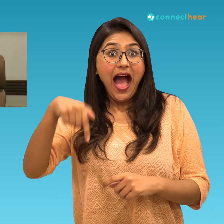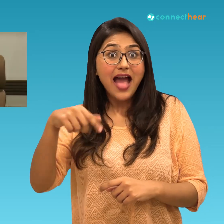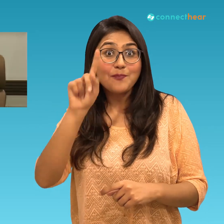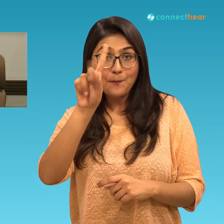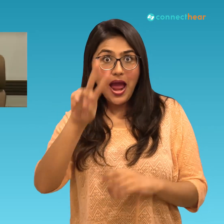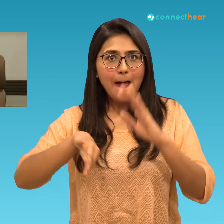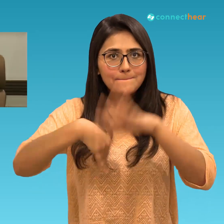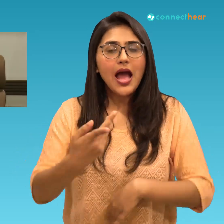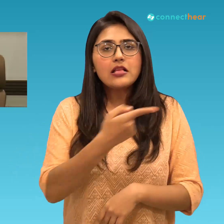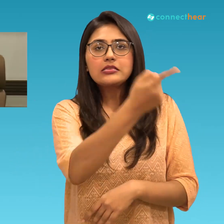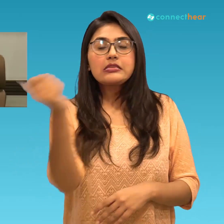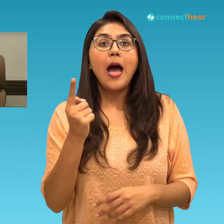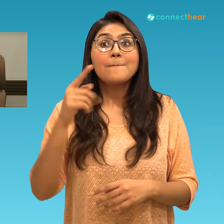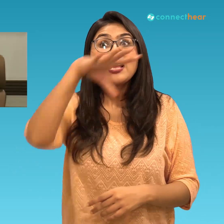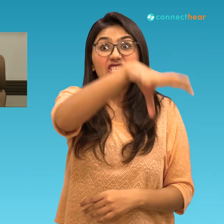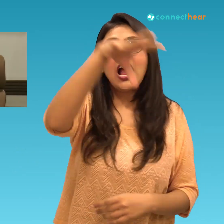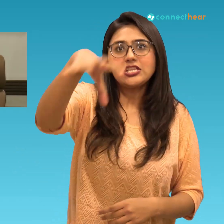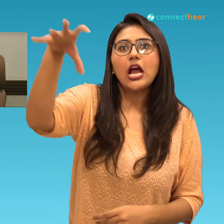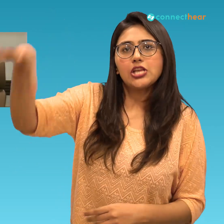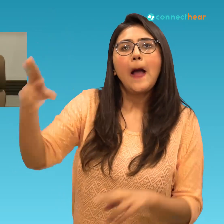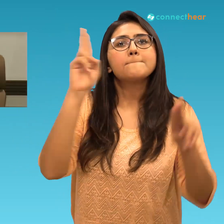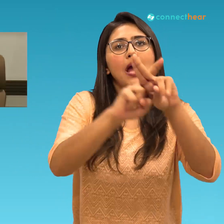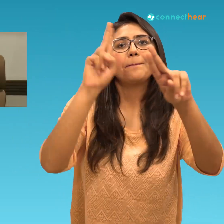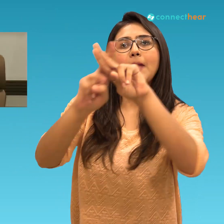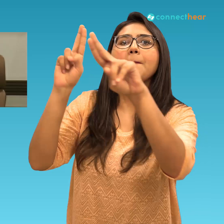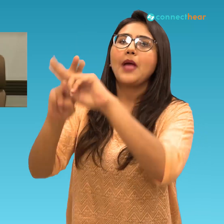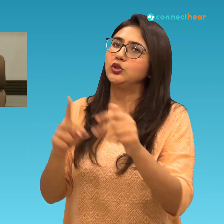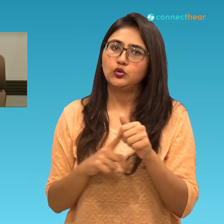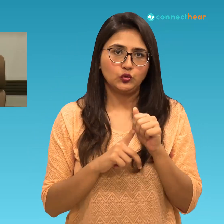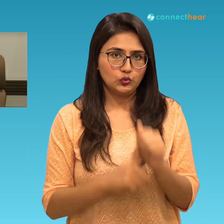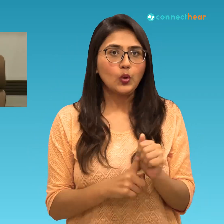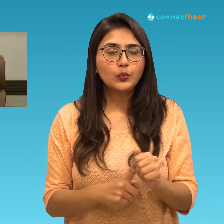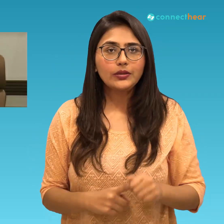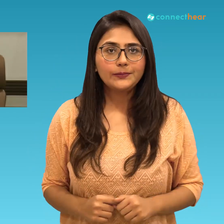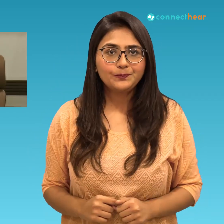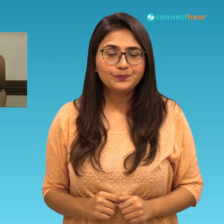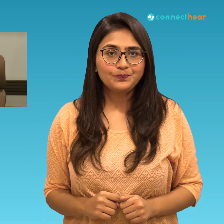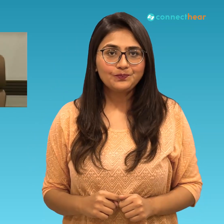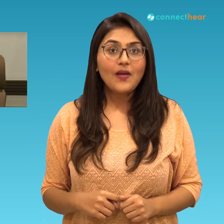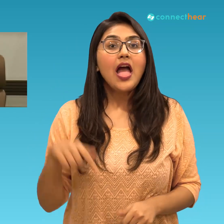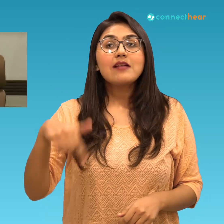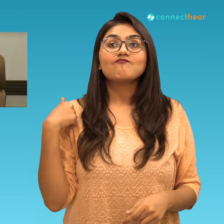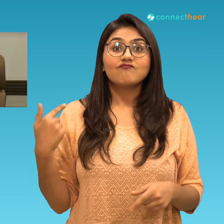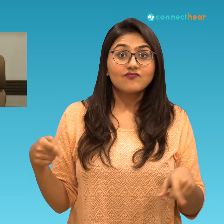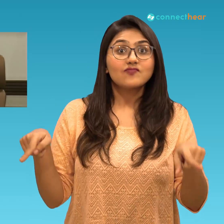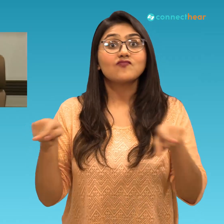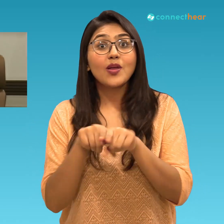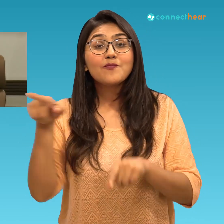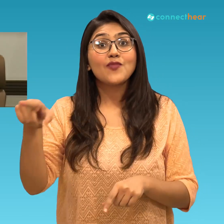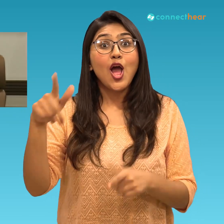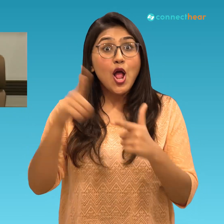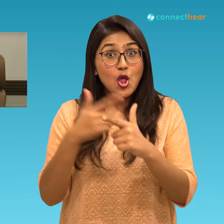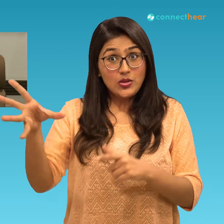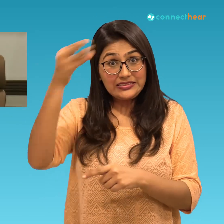کو بہت حد تک بند کر دیا جائے گا، اور اس سلسلے کے اندر میرے ساتھ کمشنر